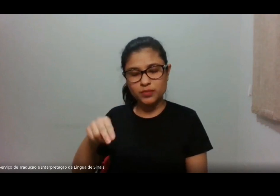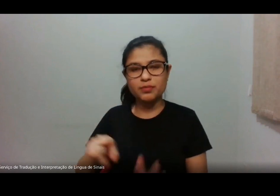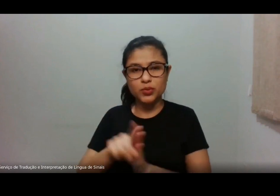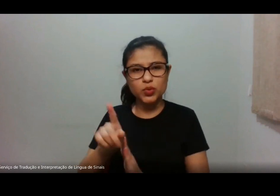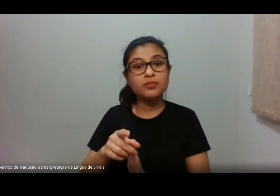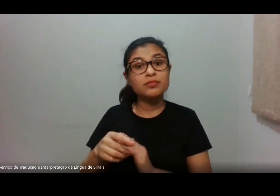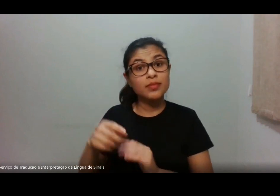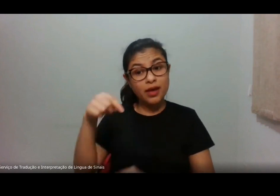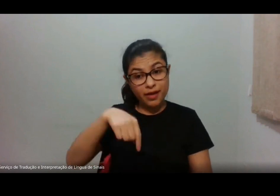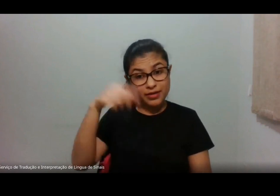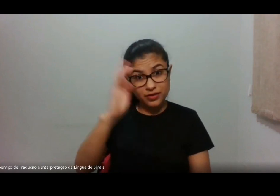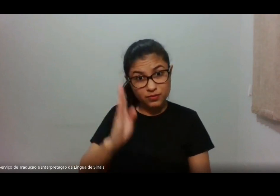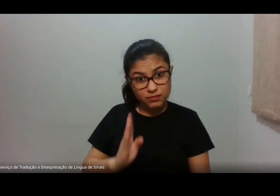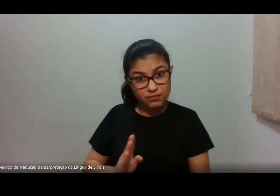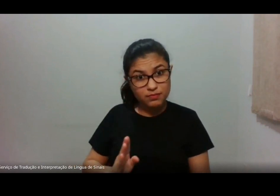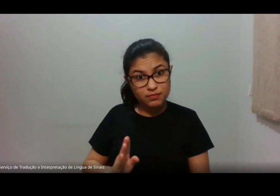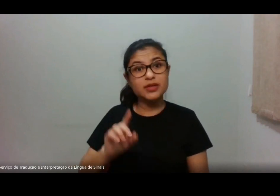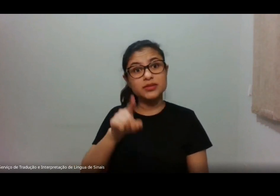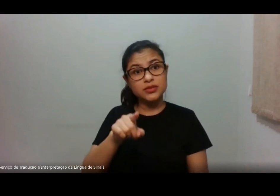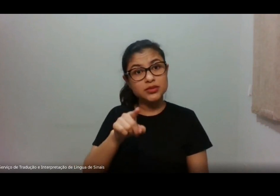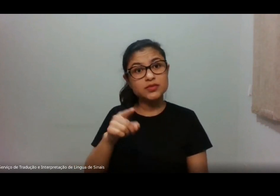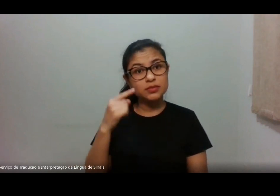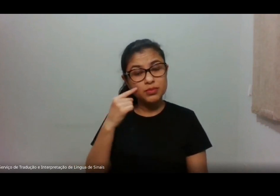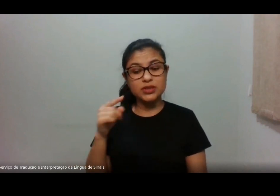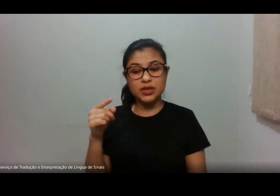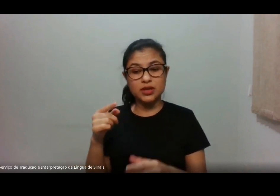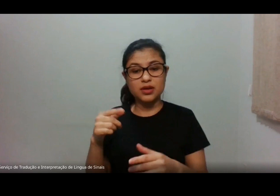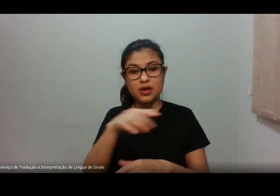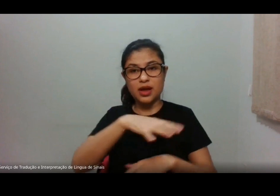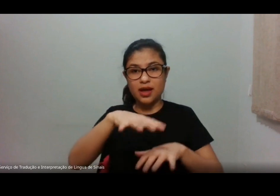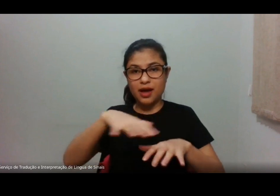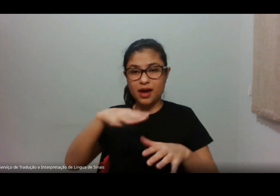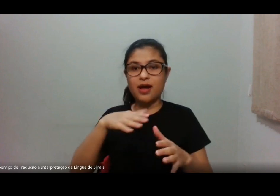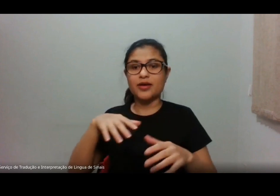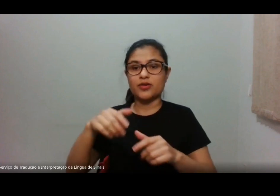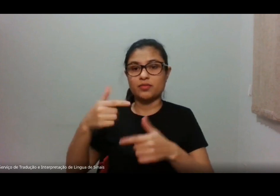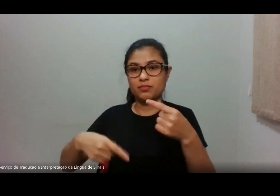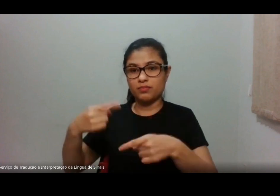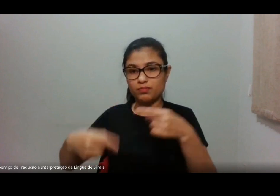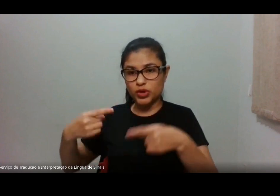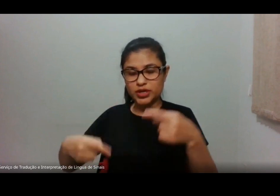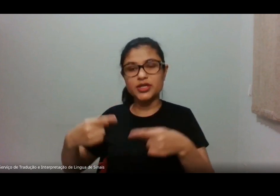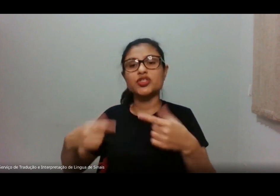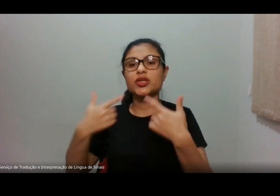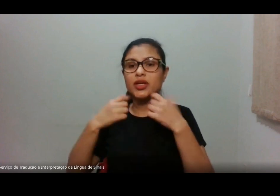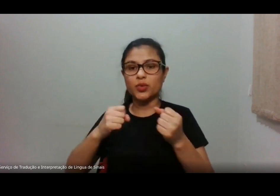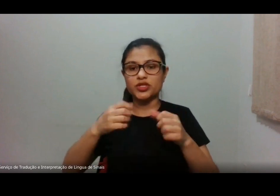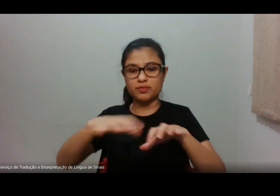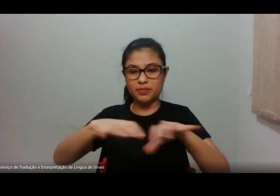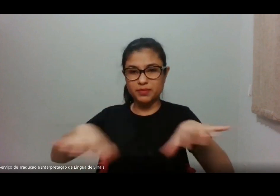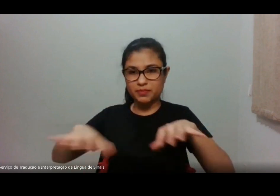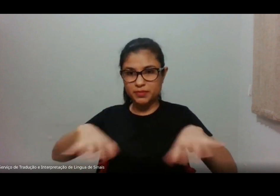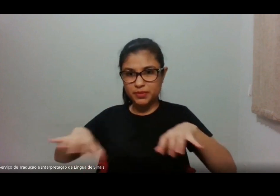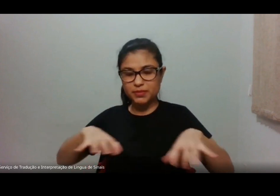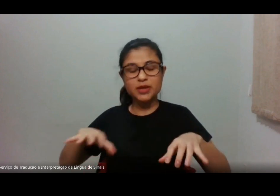professora Fernanda, no Brasil, a senhora acredita que a fragmentação no campo de políticas linguísticas fez com que as discussões da